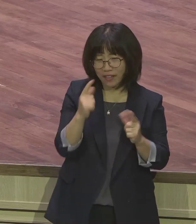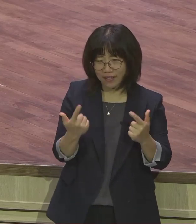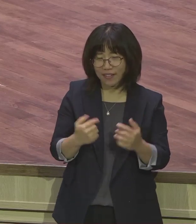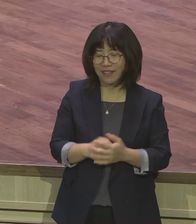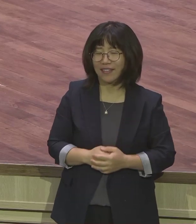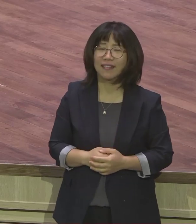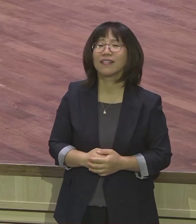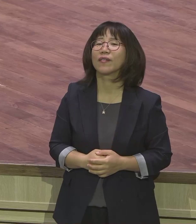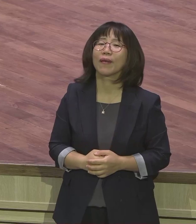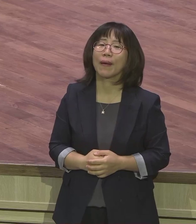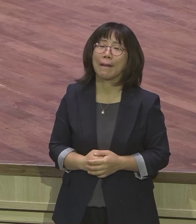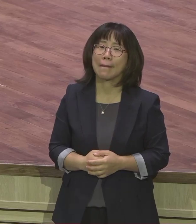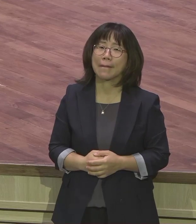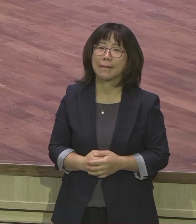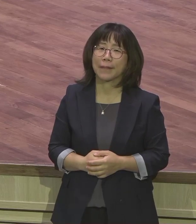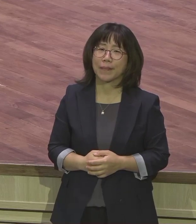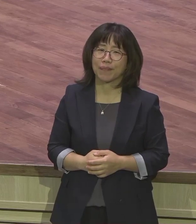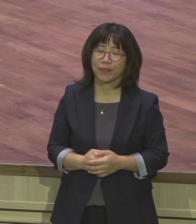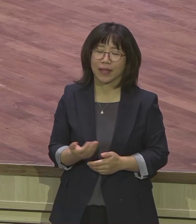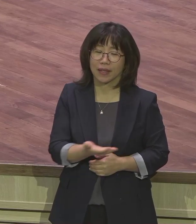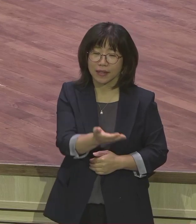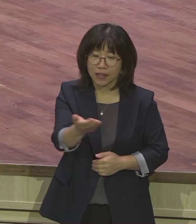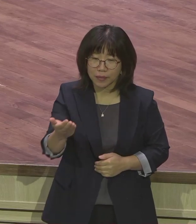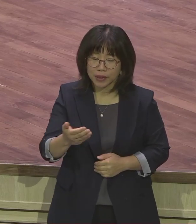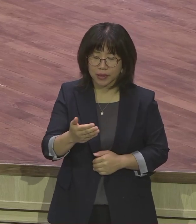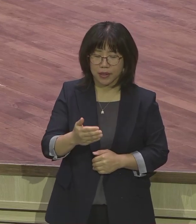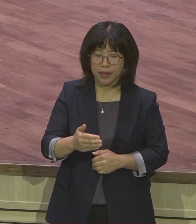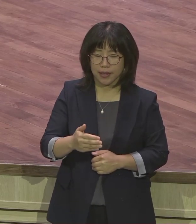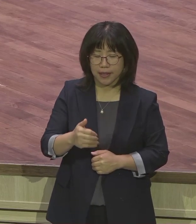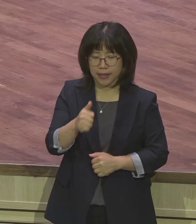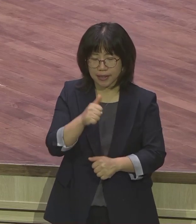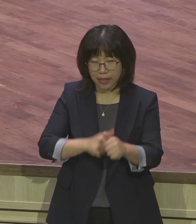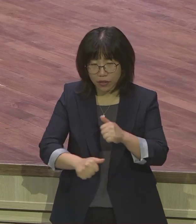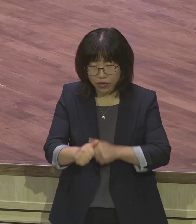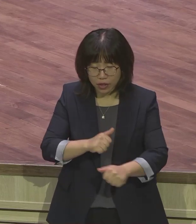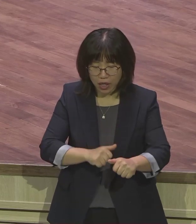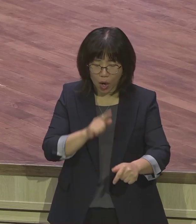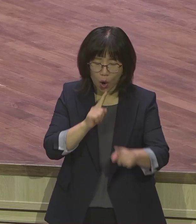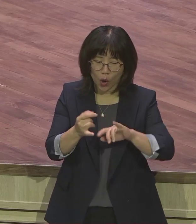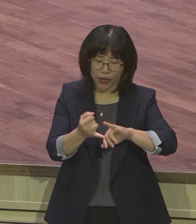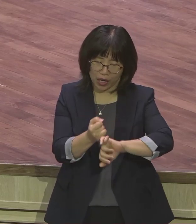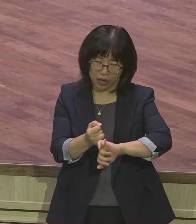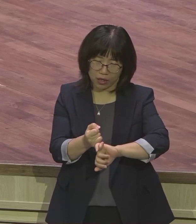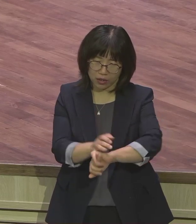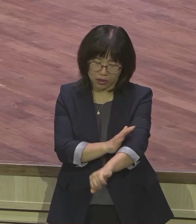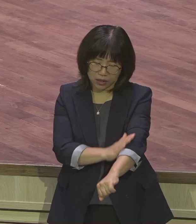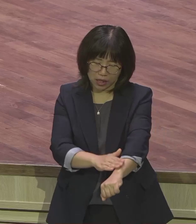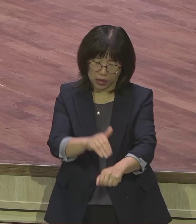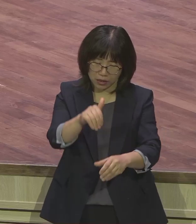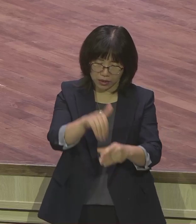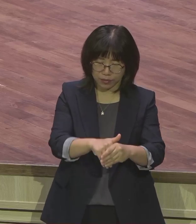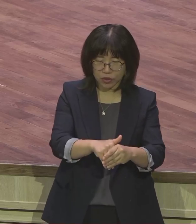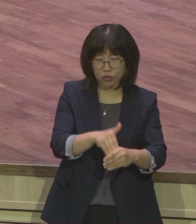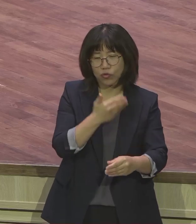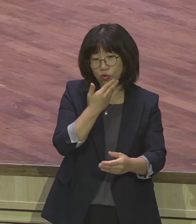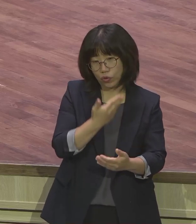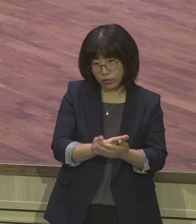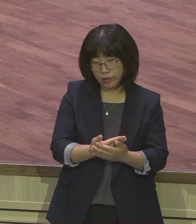어떻게 하든지 안에 자녀들에게 언약을 심어줘야 되겠다 이거는 분명해야 돼요 언약을 심어줘야 되겠다